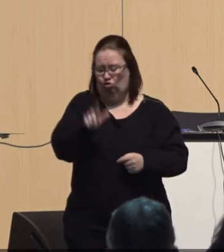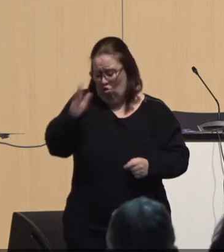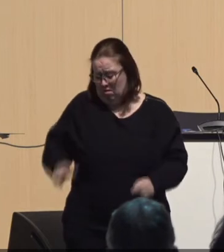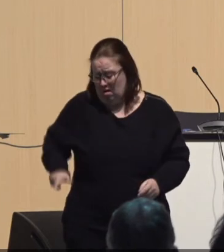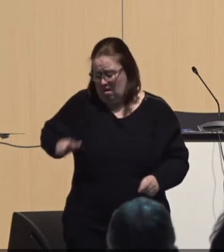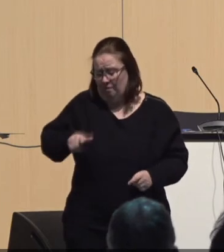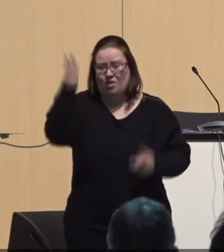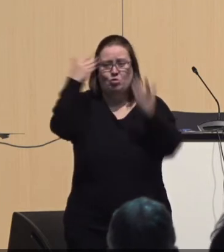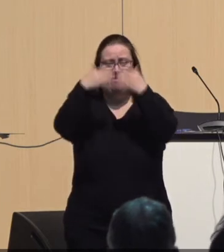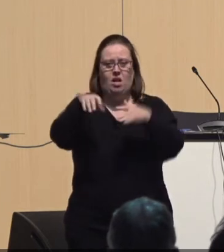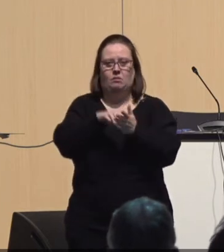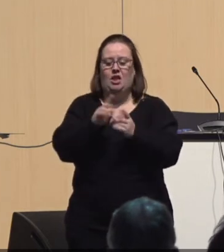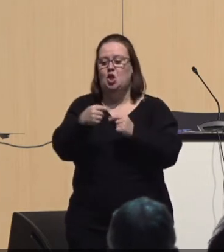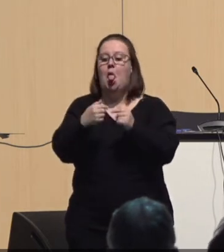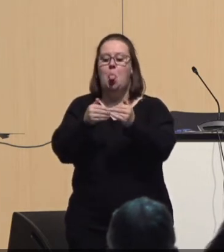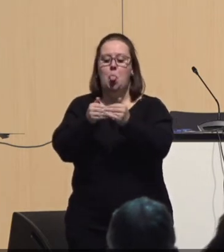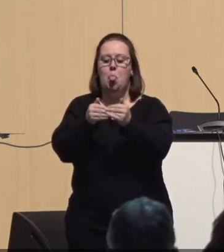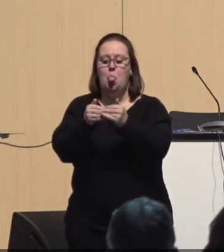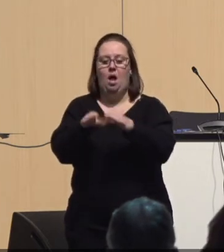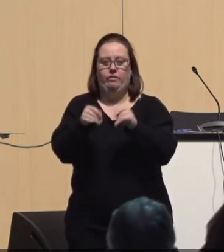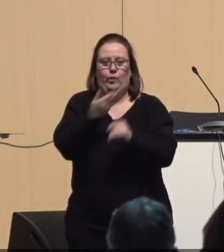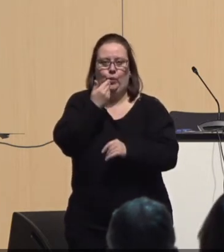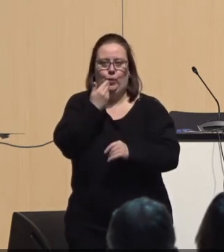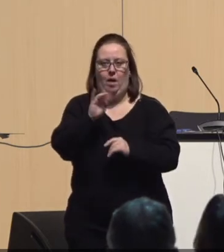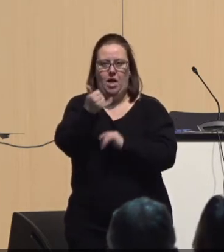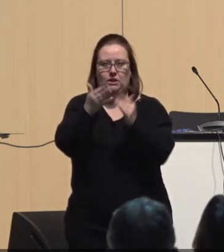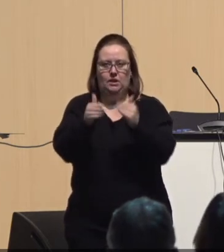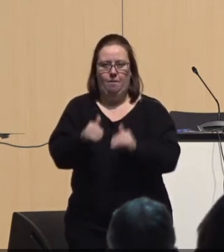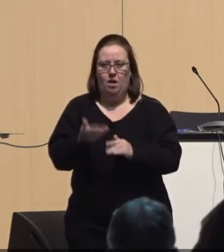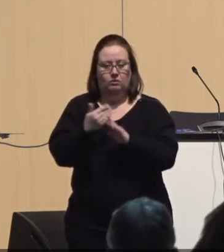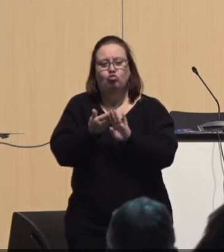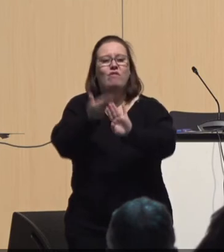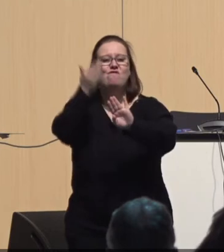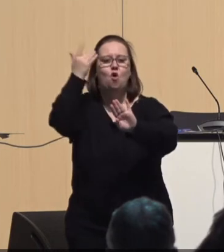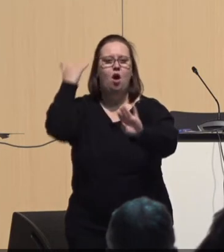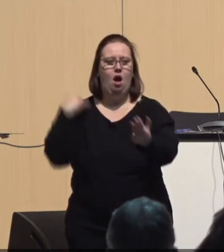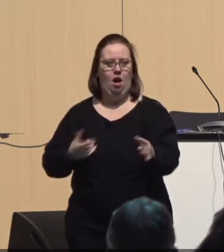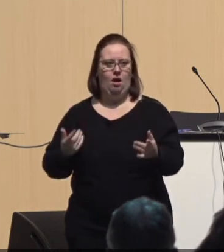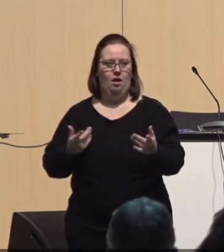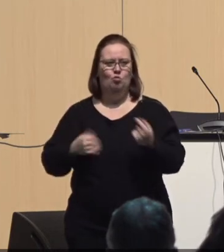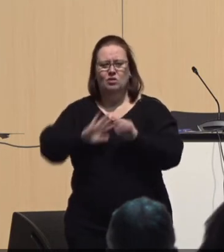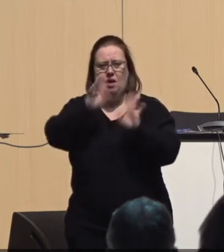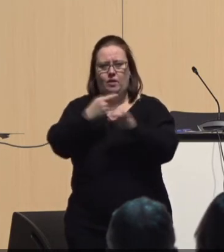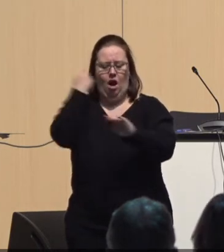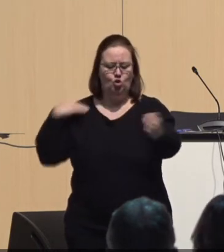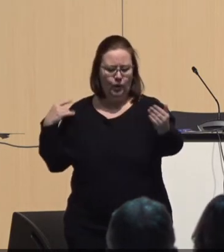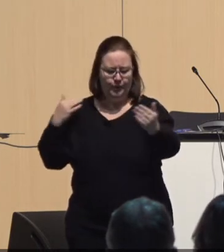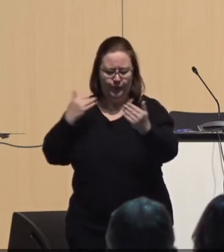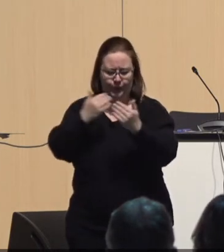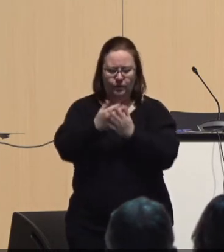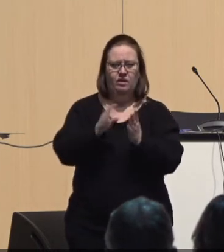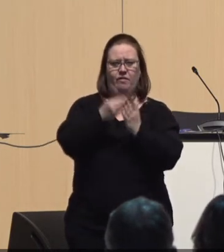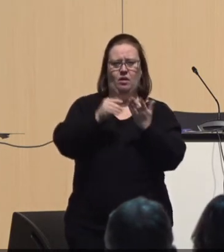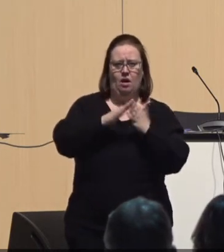fängt einen Weihnachtsmarkt nicht an zu organisieren am 1. Dezember. Das findet das ganze Jahr über statt. Es müssen